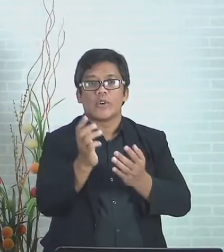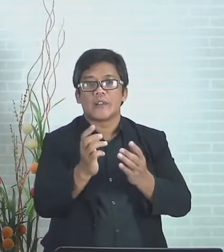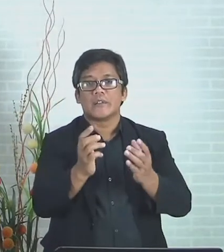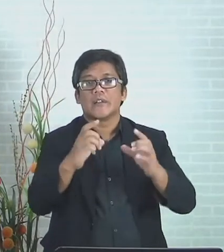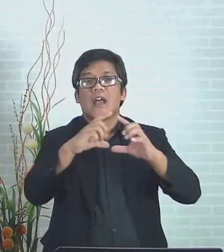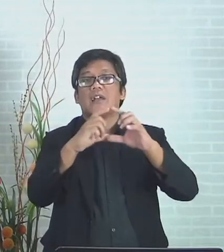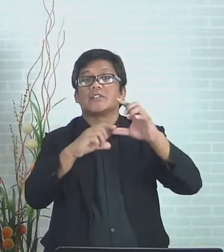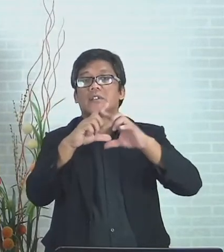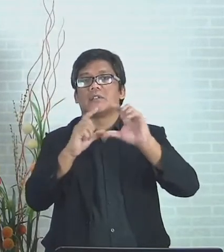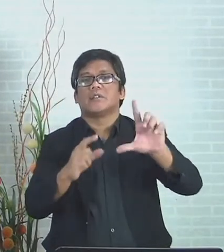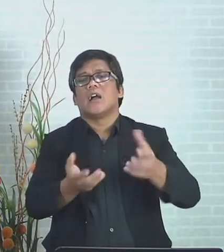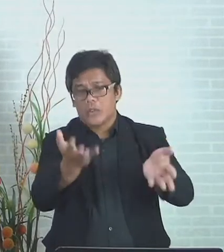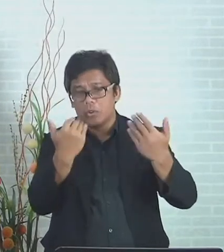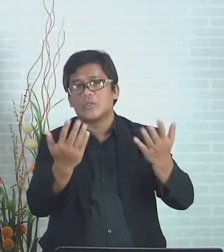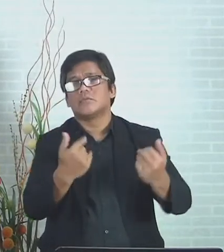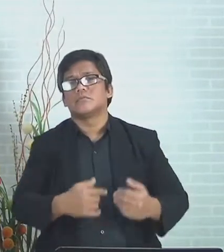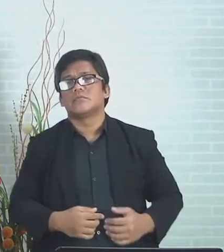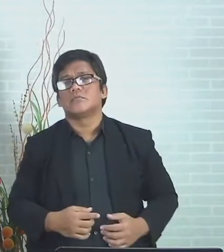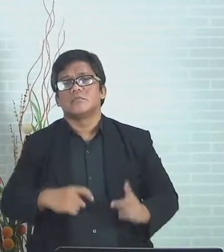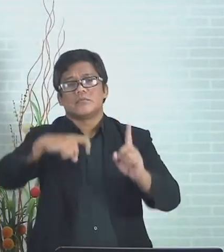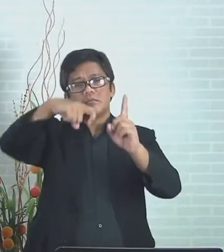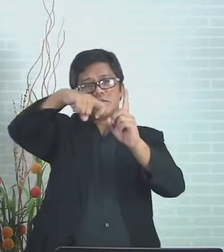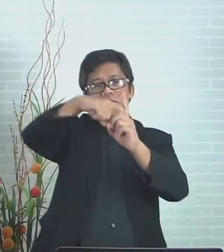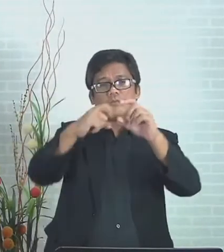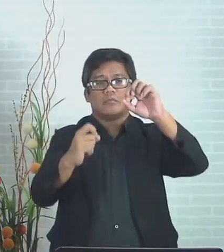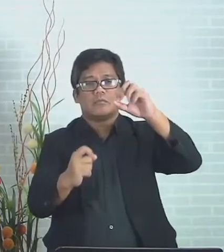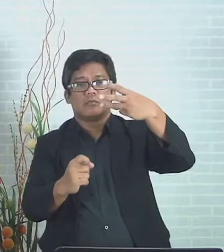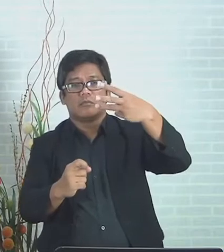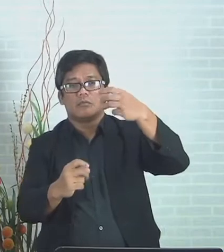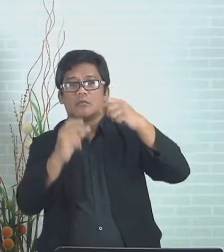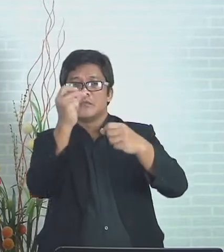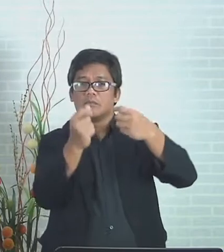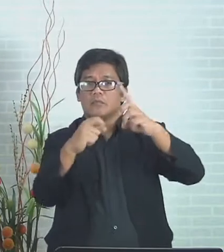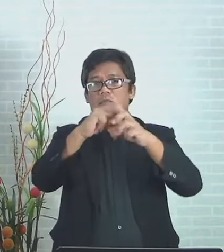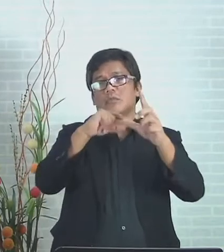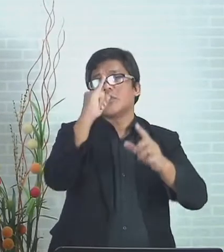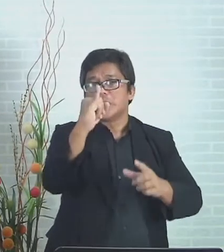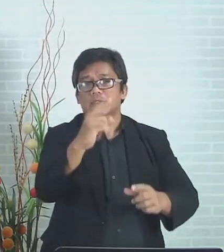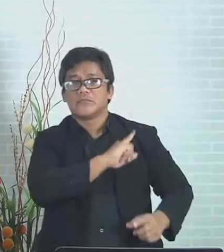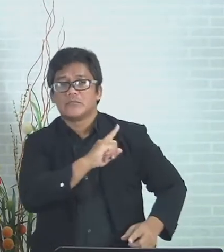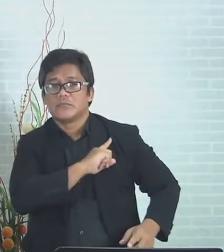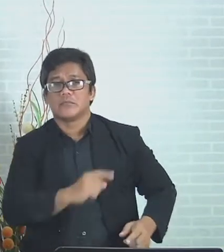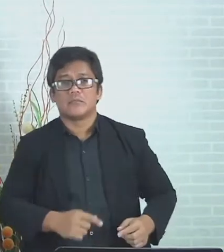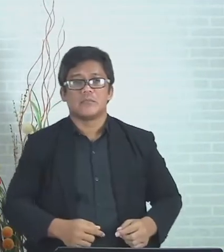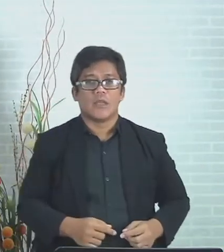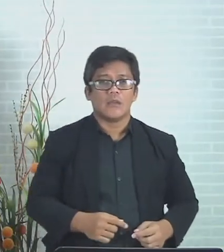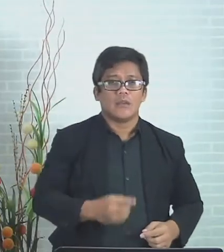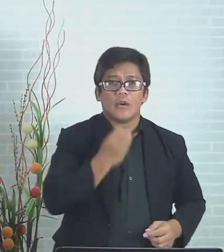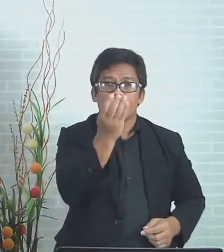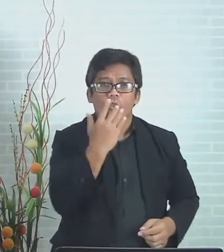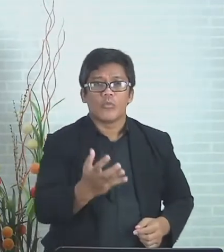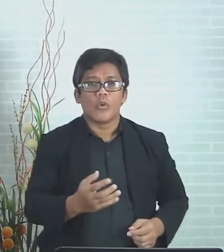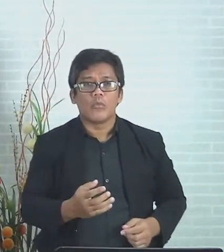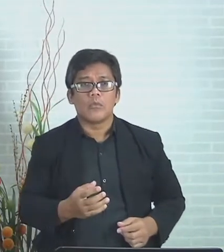Ayo kita harus koreksi diri kita kalau sering kita hal latah dengan kata-kata atau kalimat seperti itu ya mengatasnamakan Tuhan dalam